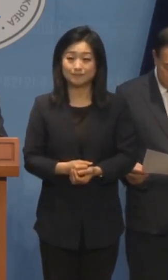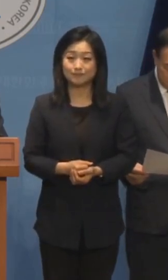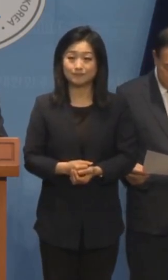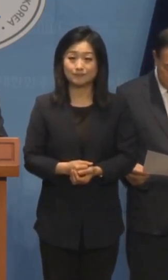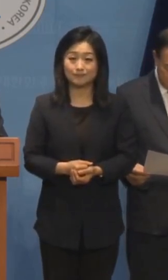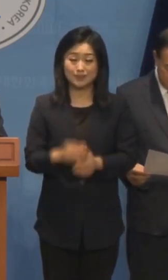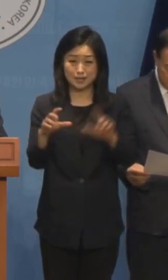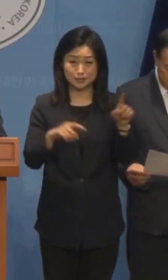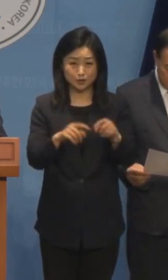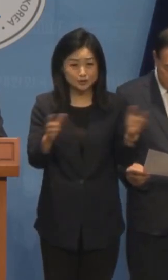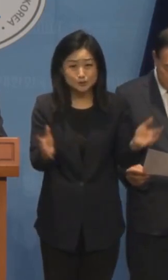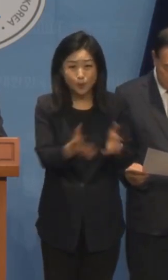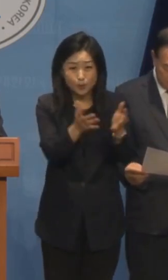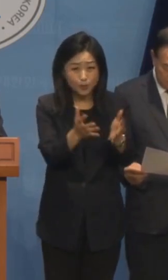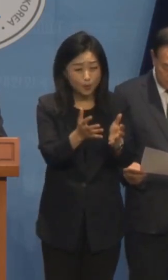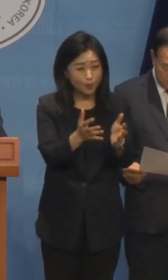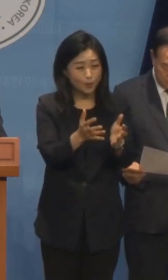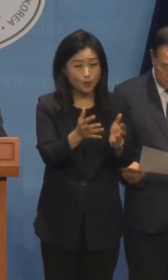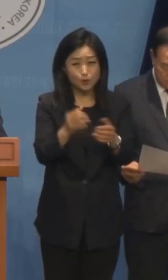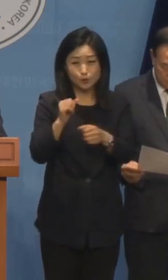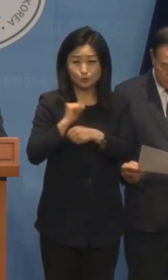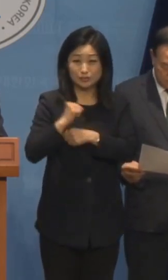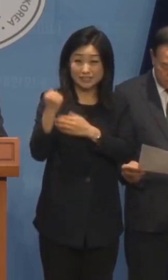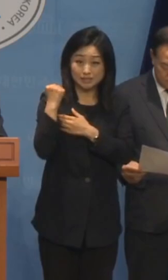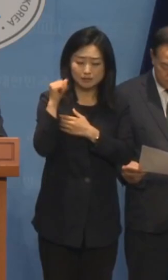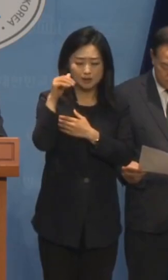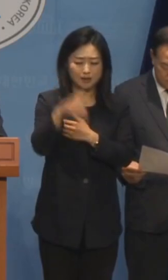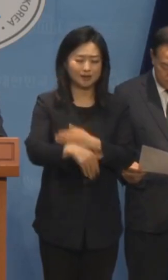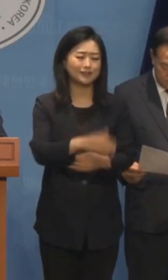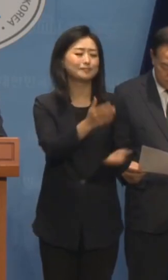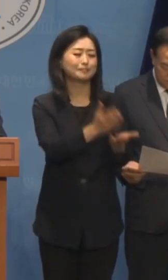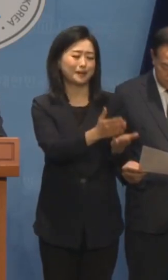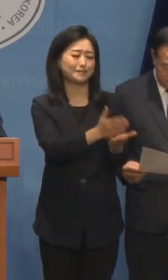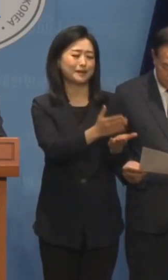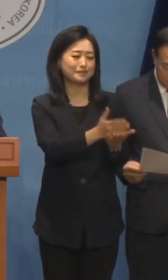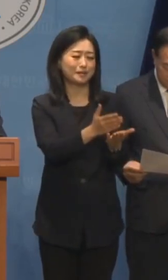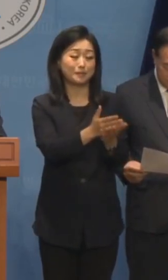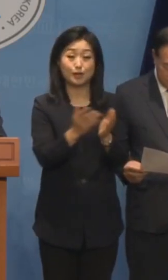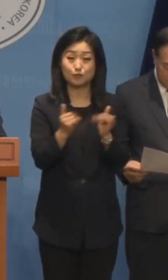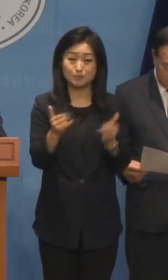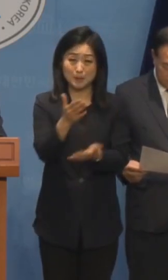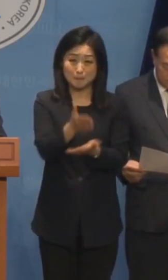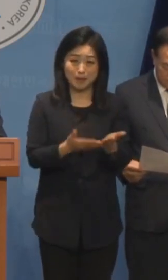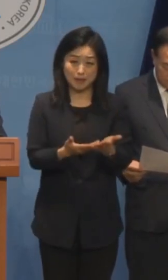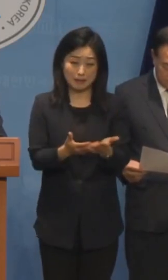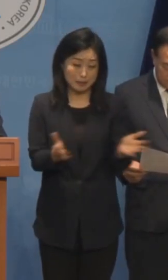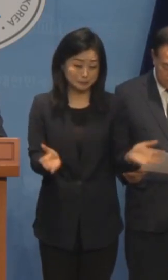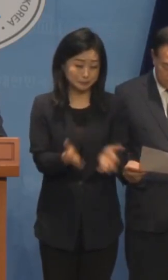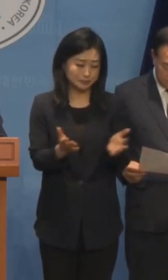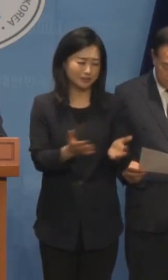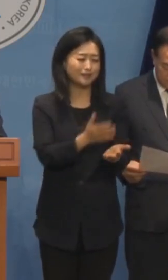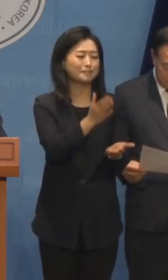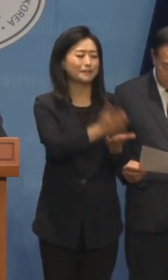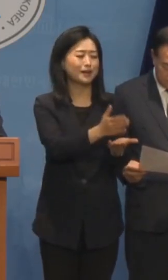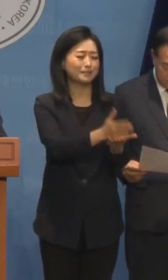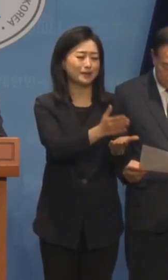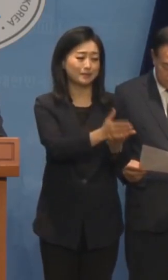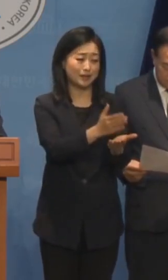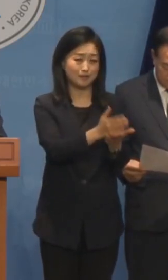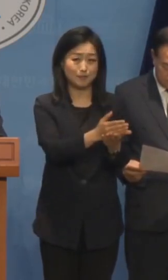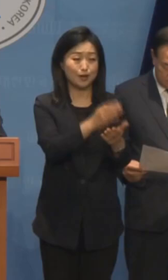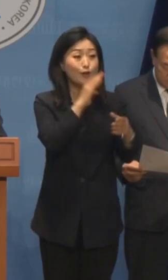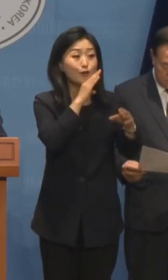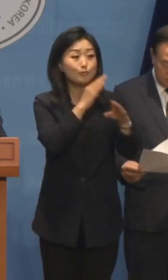이런 정치 선동으로 군의 사기를 꺾고 국민을 이간질시키는 행위는 북한 김정은만